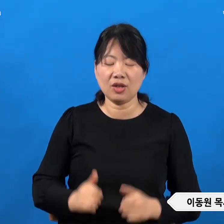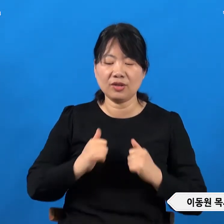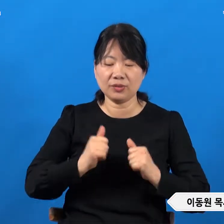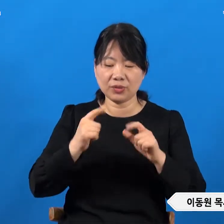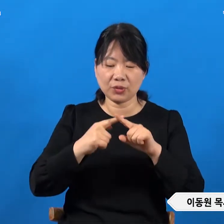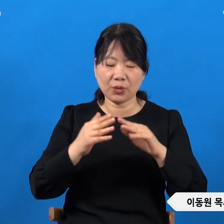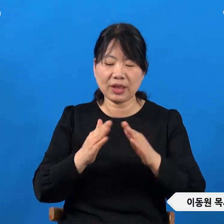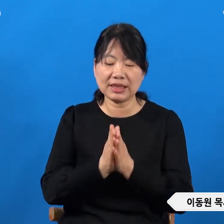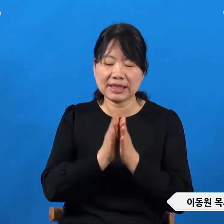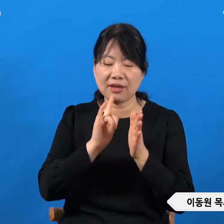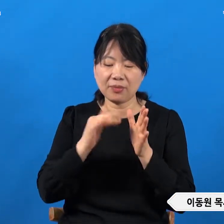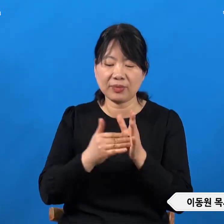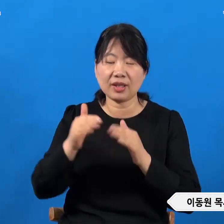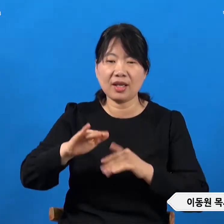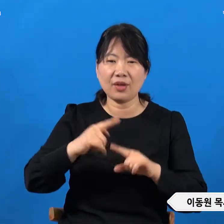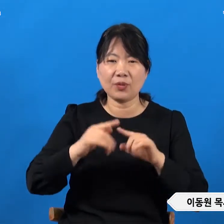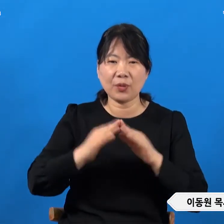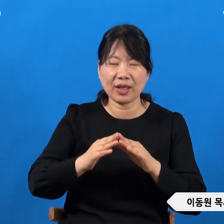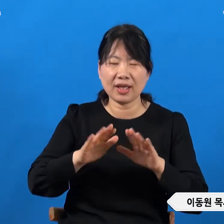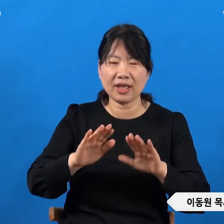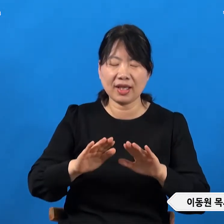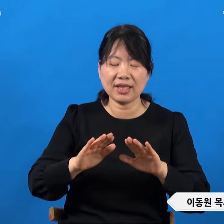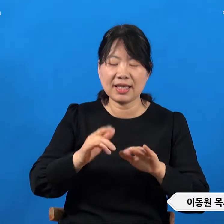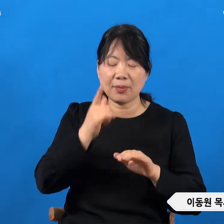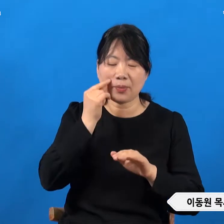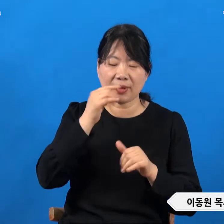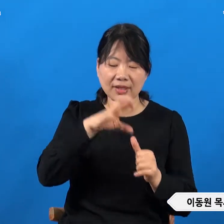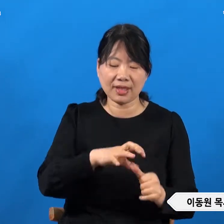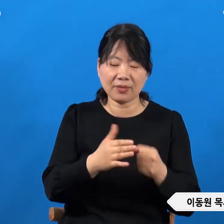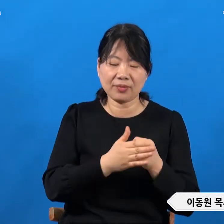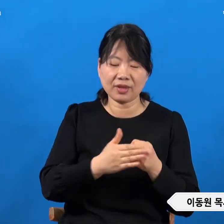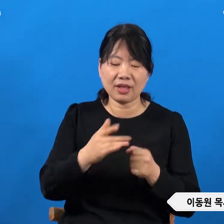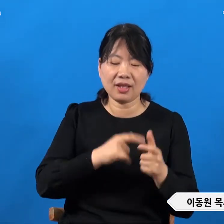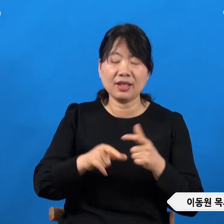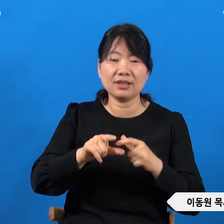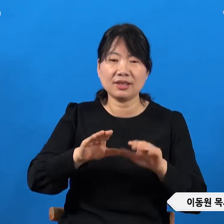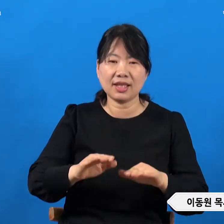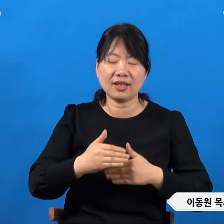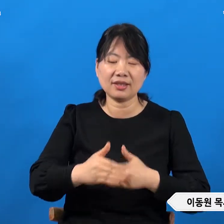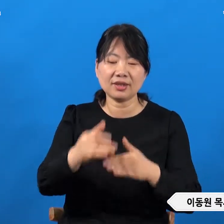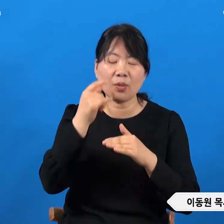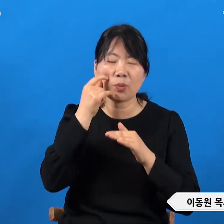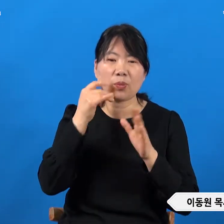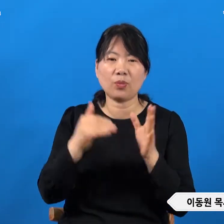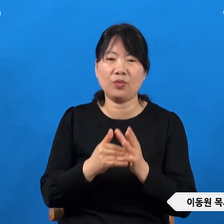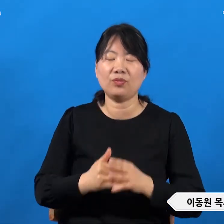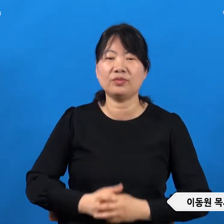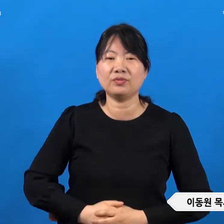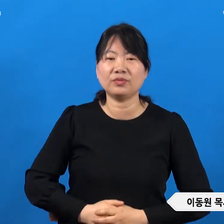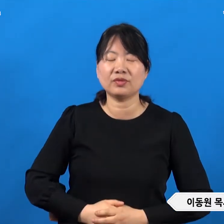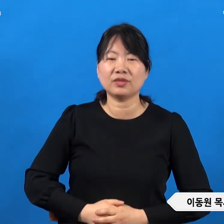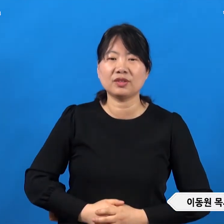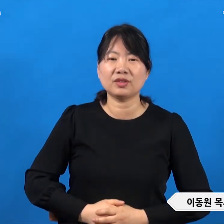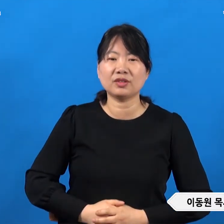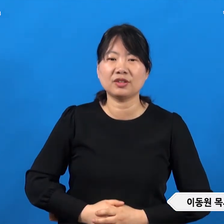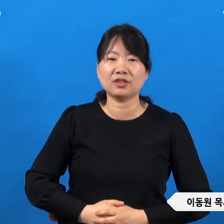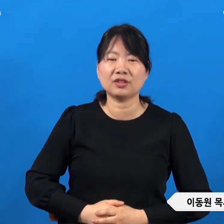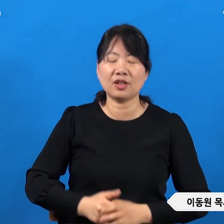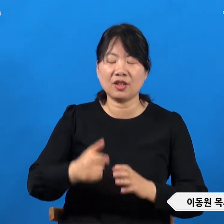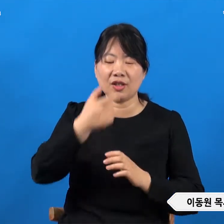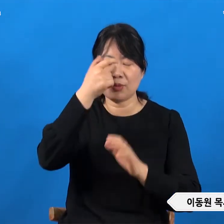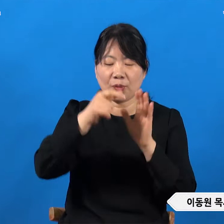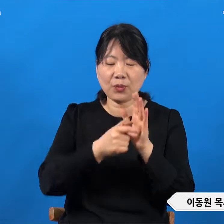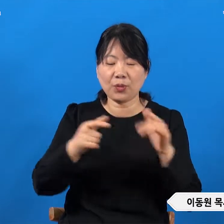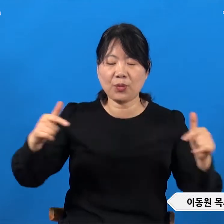열심히 교회를 시작했지만 교회는 일제의 탄압으로 더 이상 진척되지 못하고 교세는 줄어들고